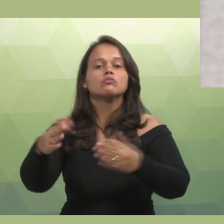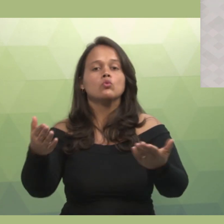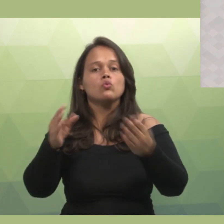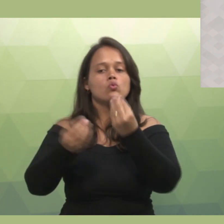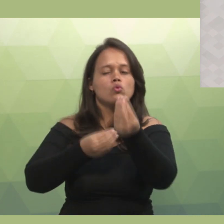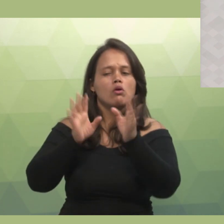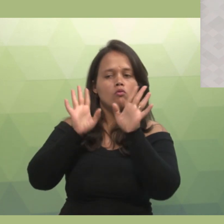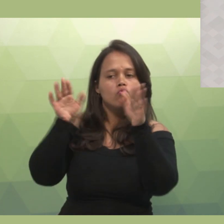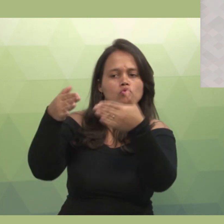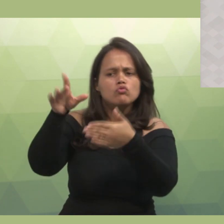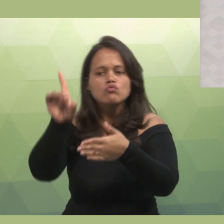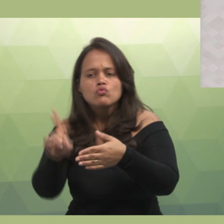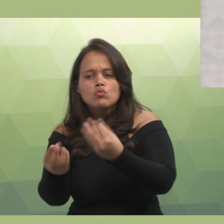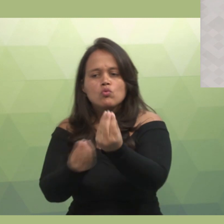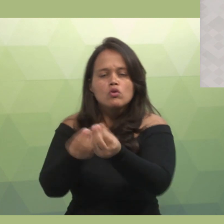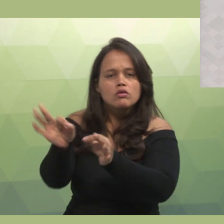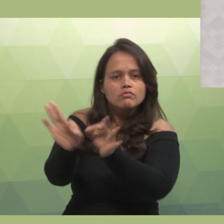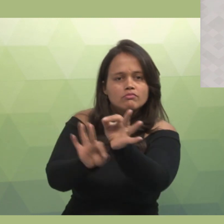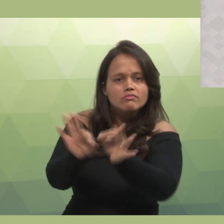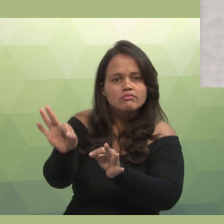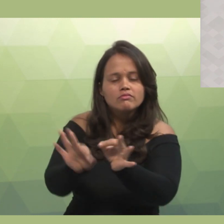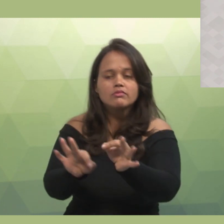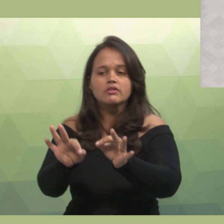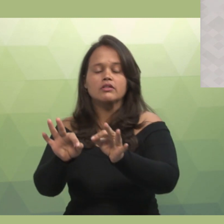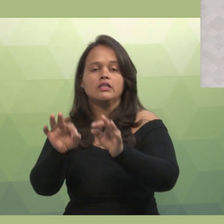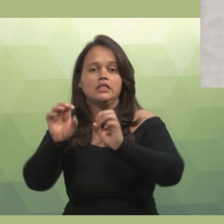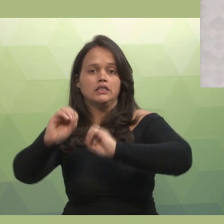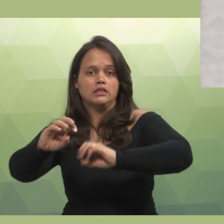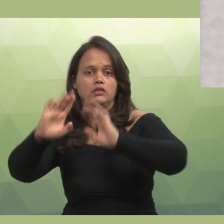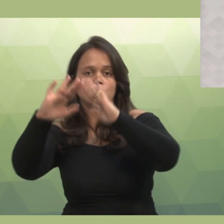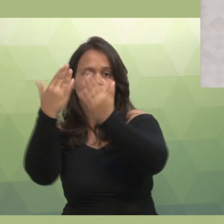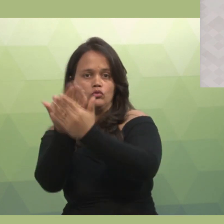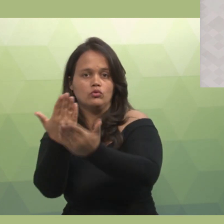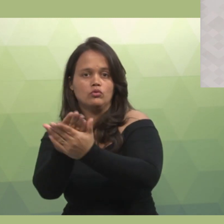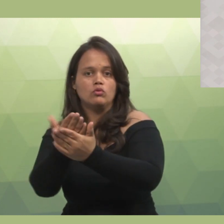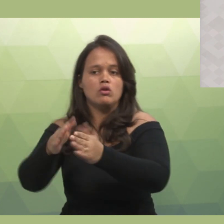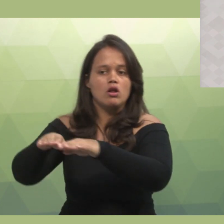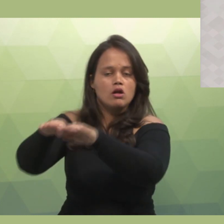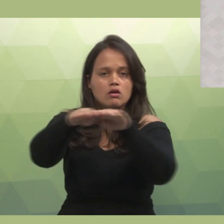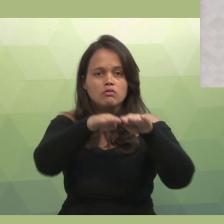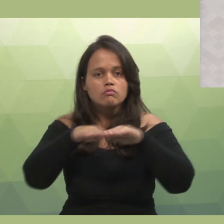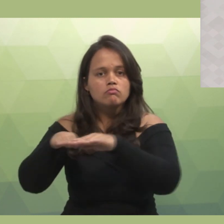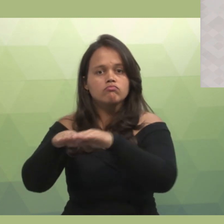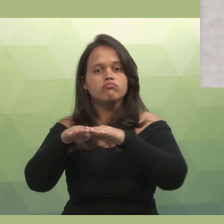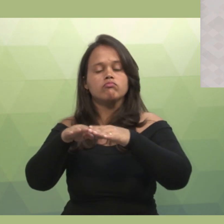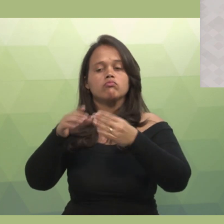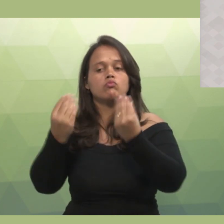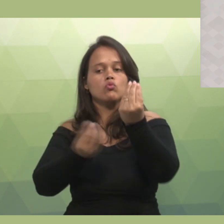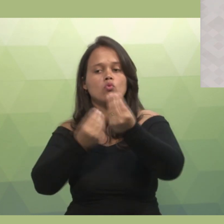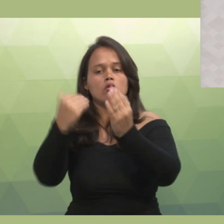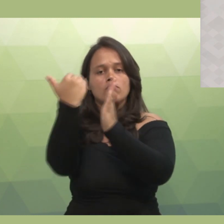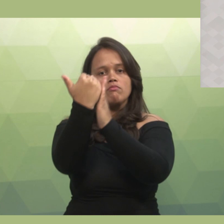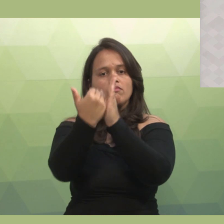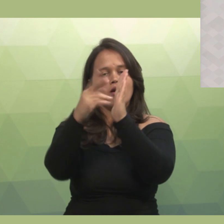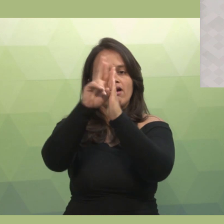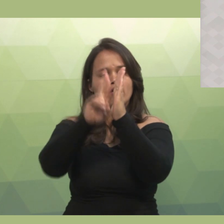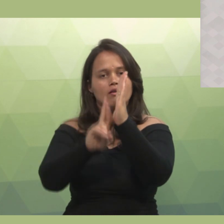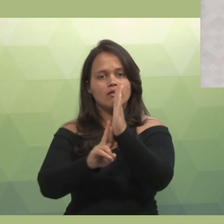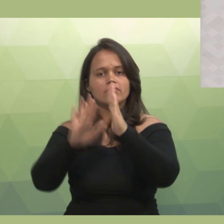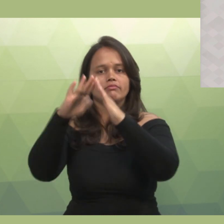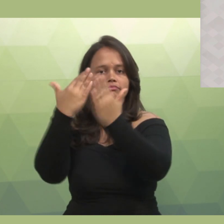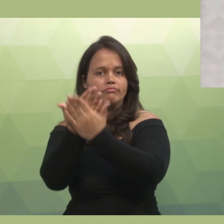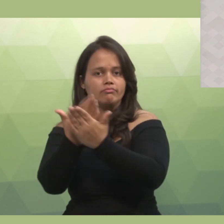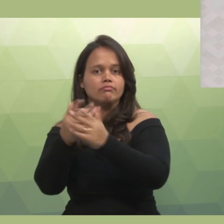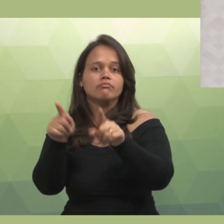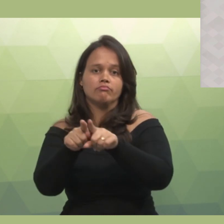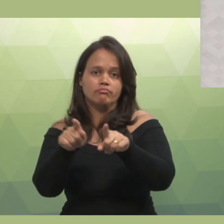das instituições de ensino regulares, norteadas pelos regimentos escolares, bem como pelos